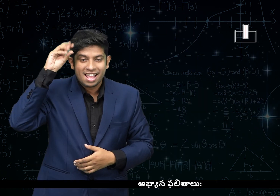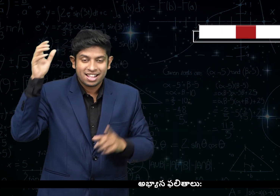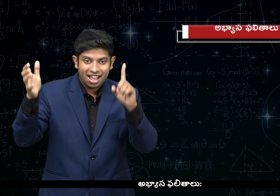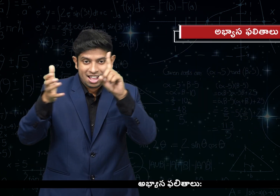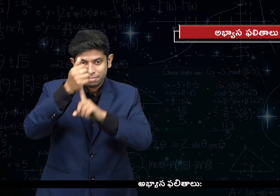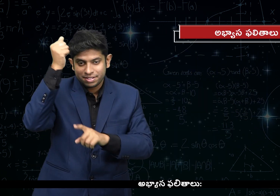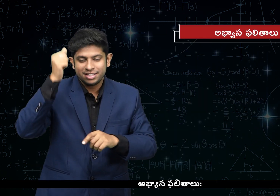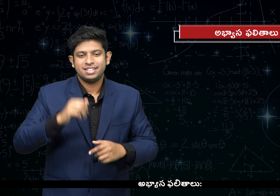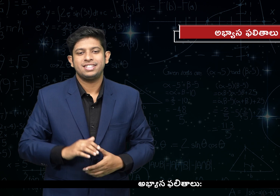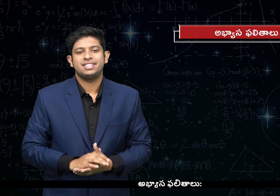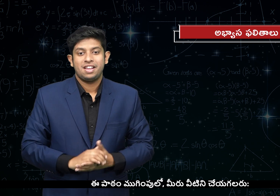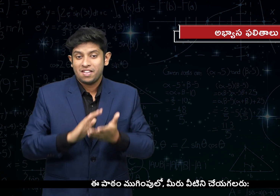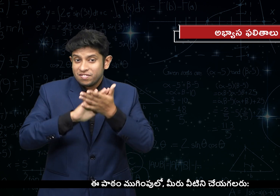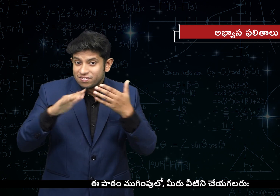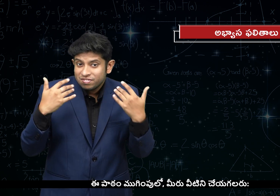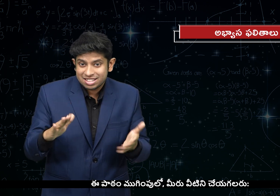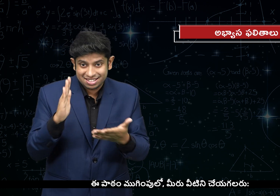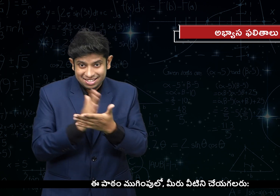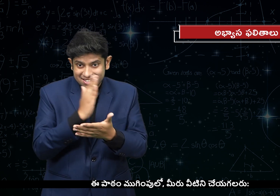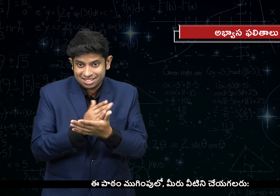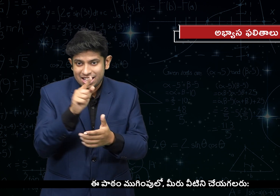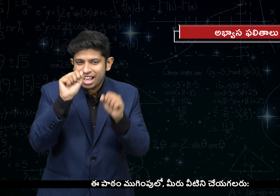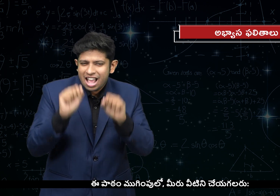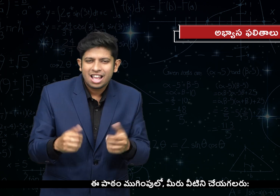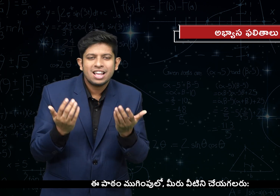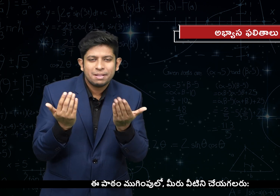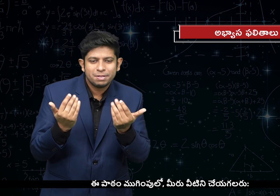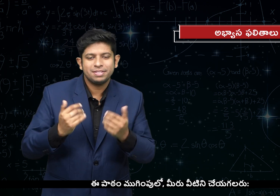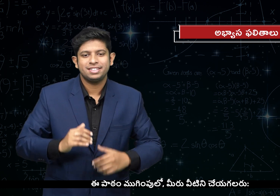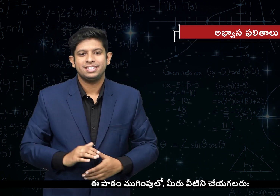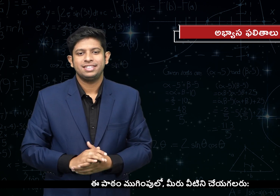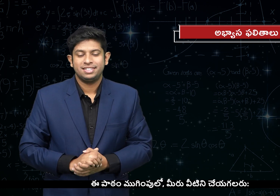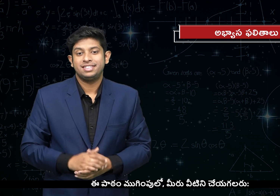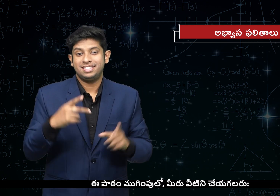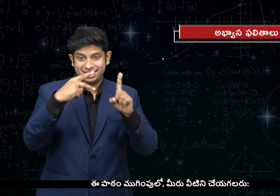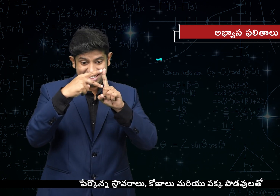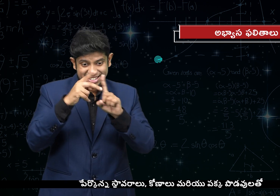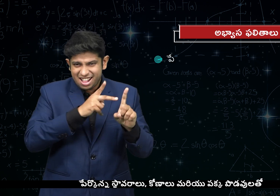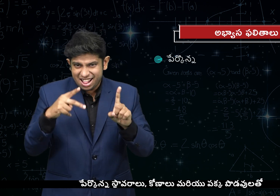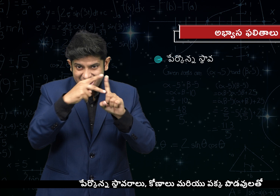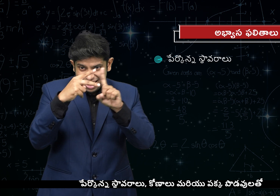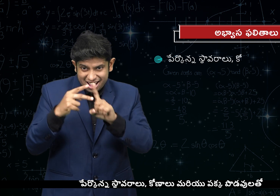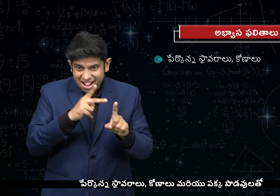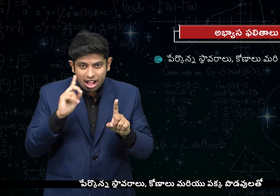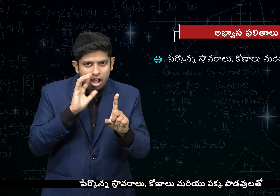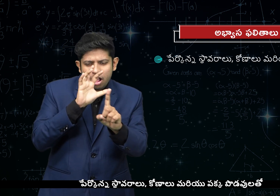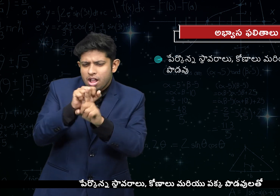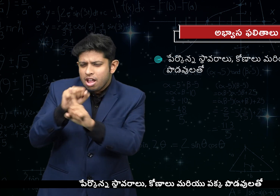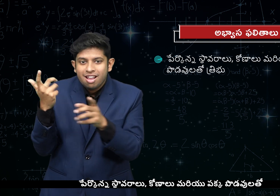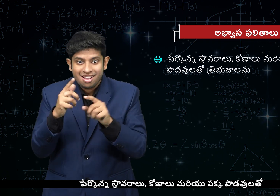అభ్యాస ఫలితాలు. ఈ పాఠం ముగింపులో మీరు వీటిని చేయగలరు: పేర్కొన్న స్థావరాలు,